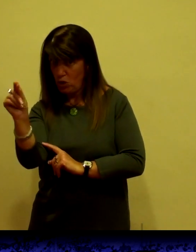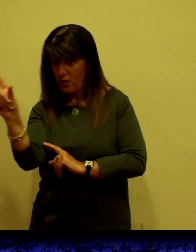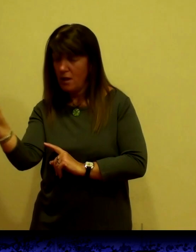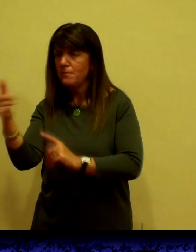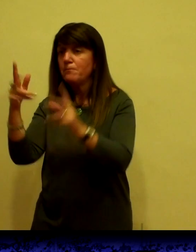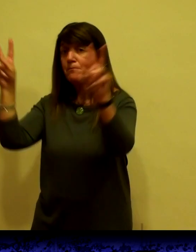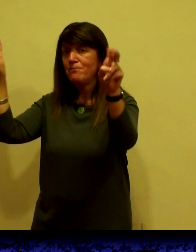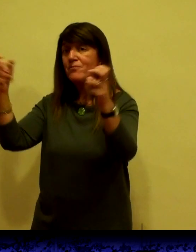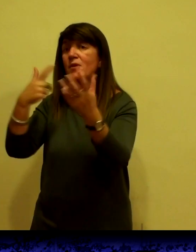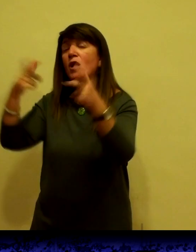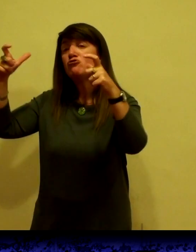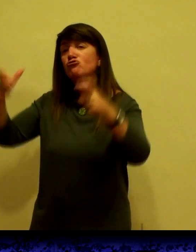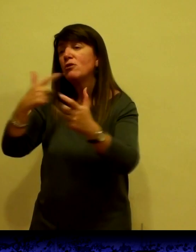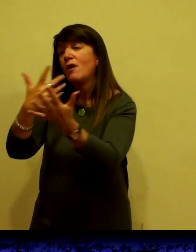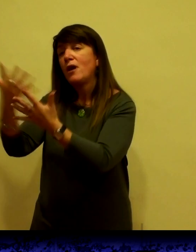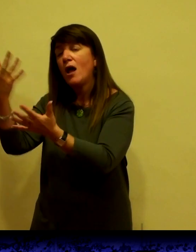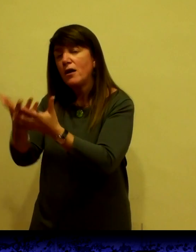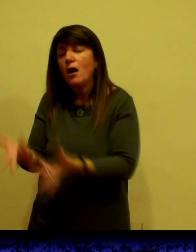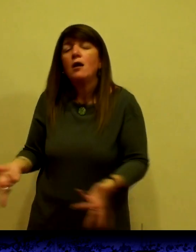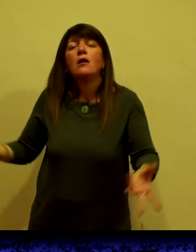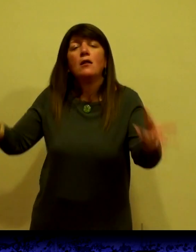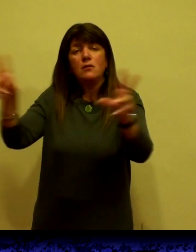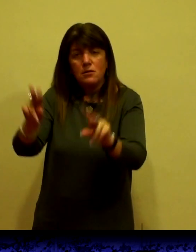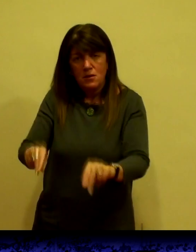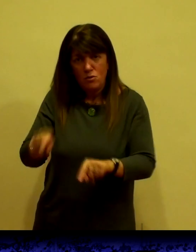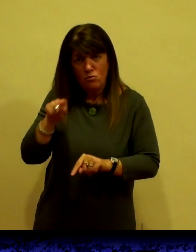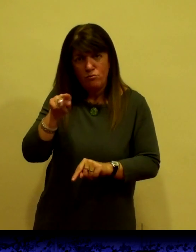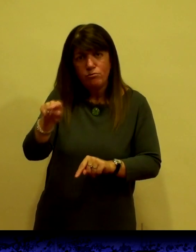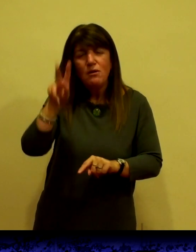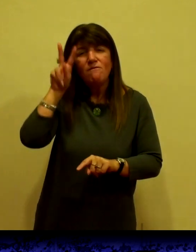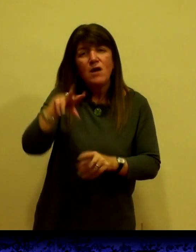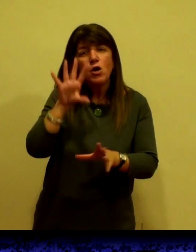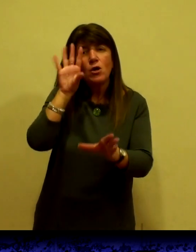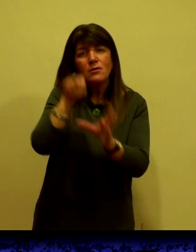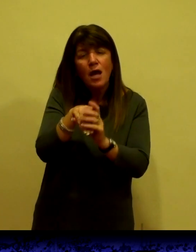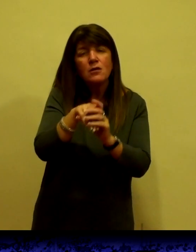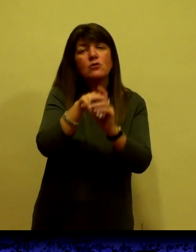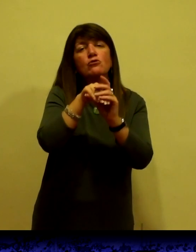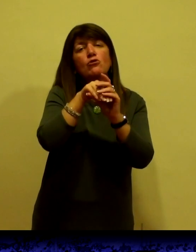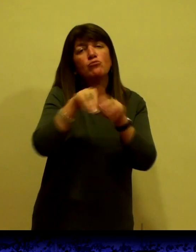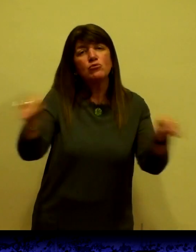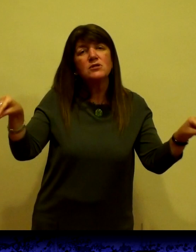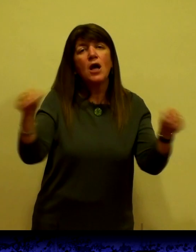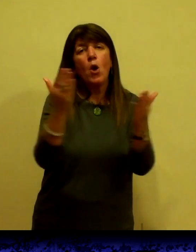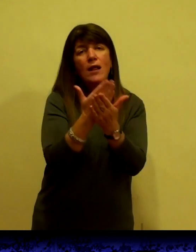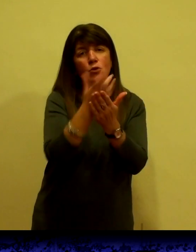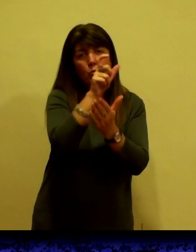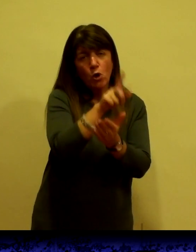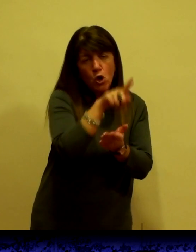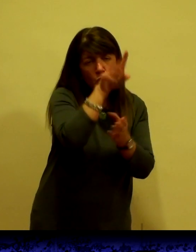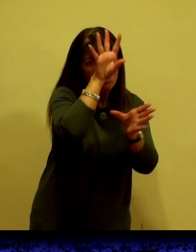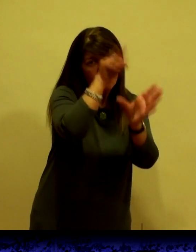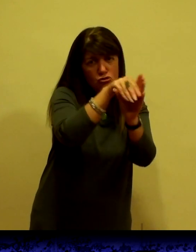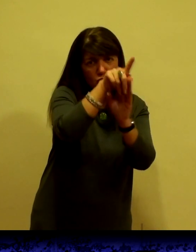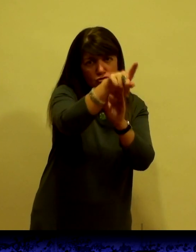che è una rilettura, anche questa, del patrimonio del Museo di Antropologia,